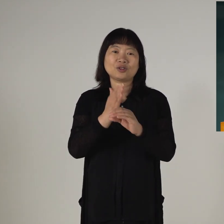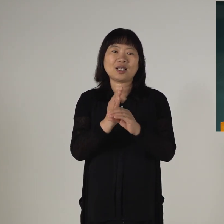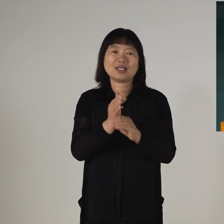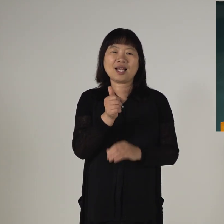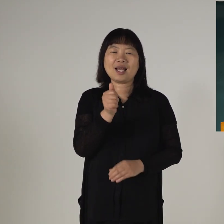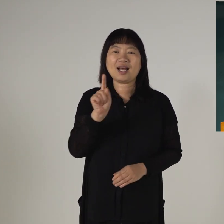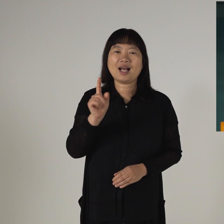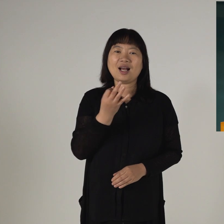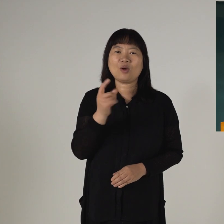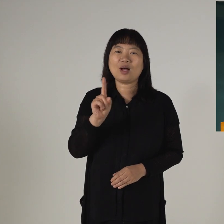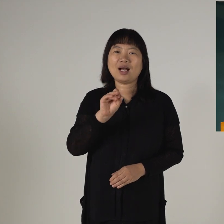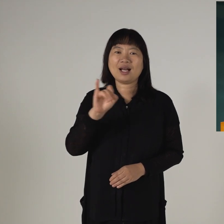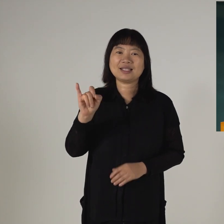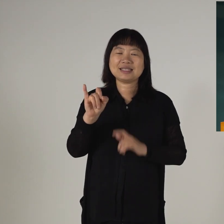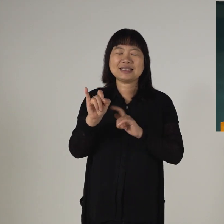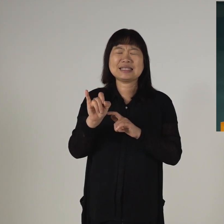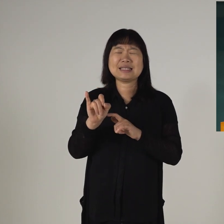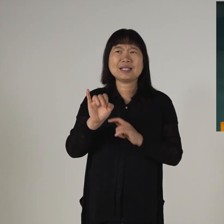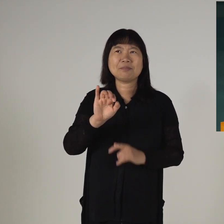피스톨이라는 별칭을 가진